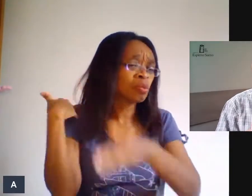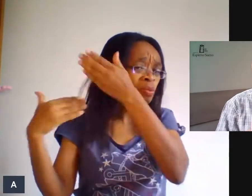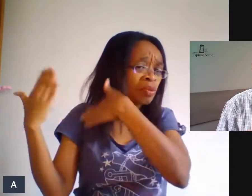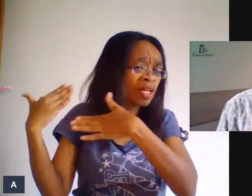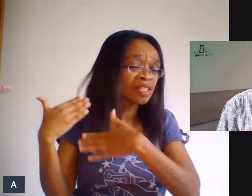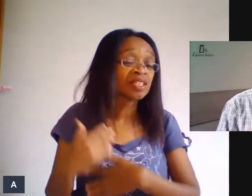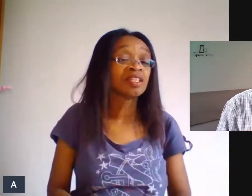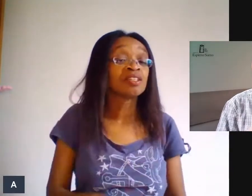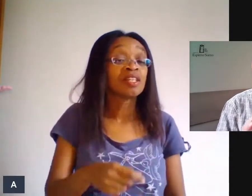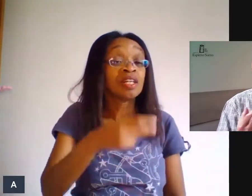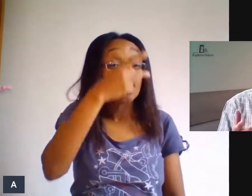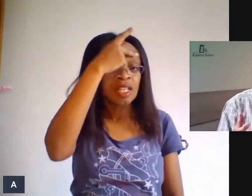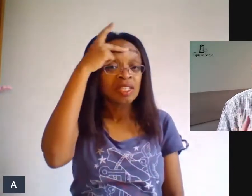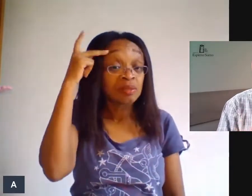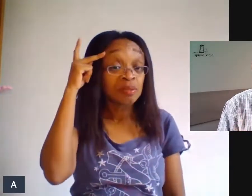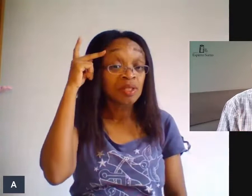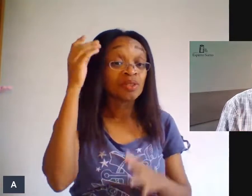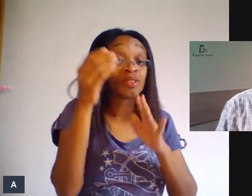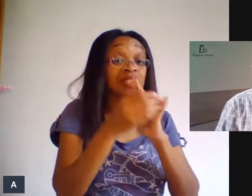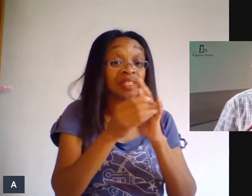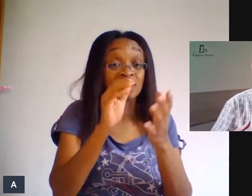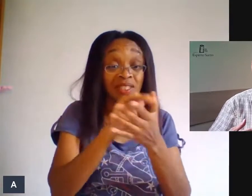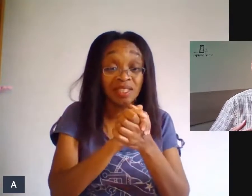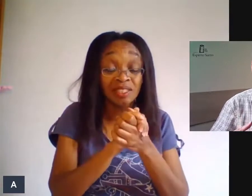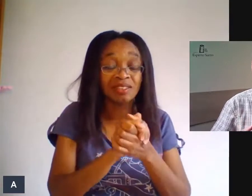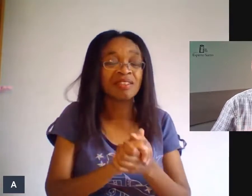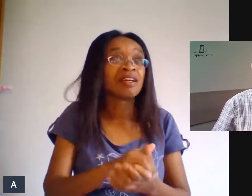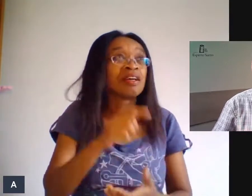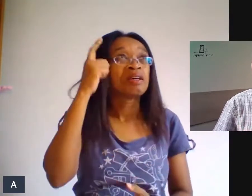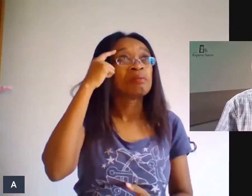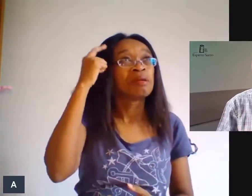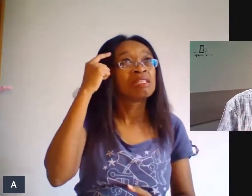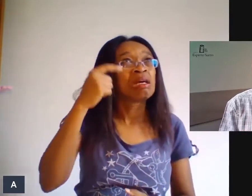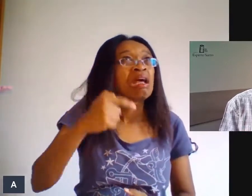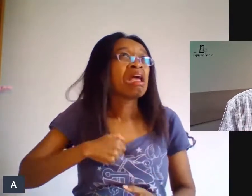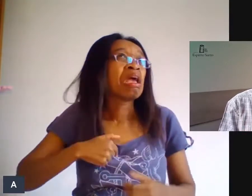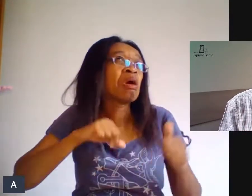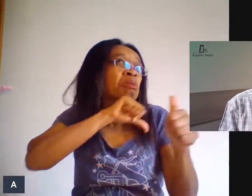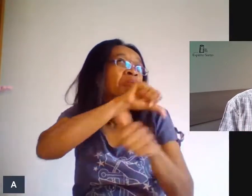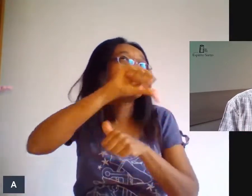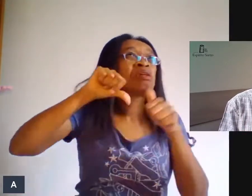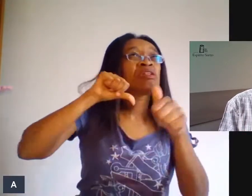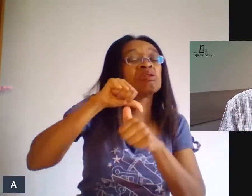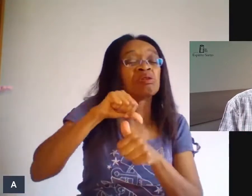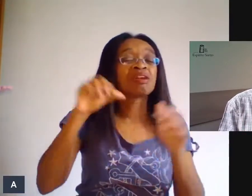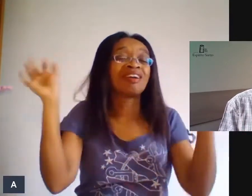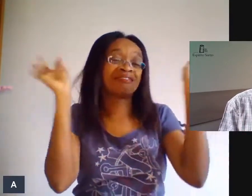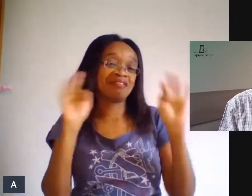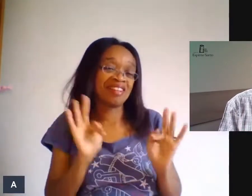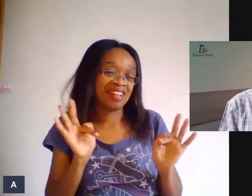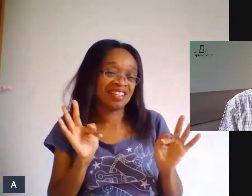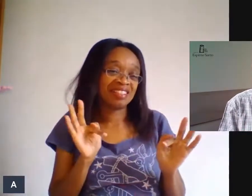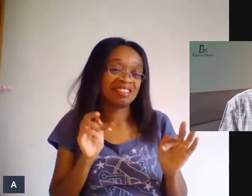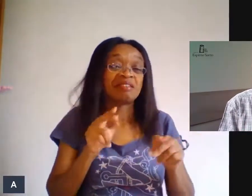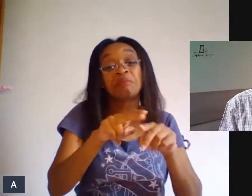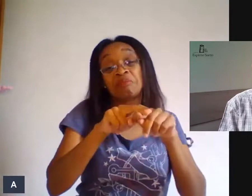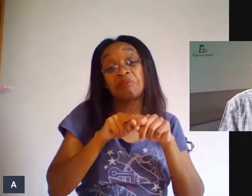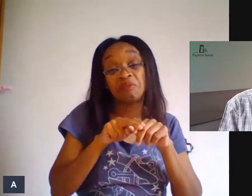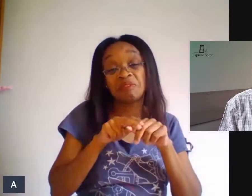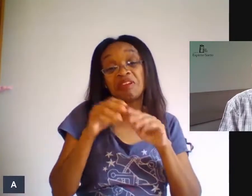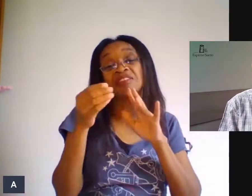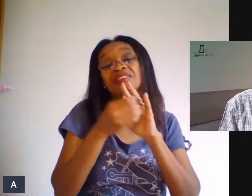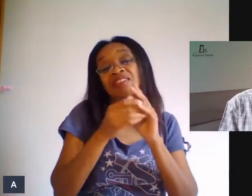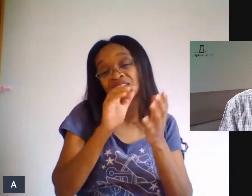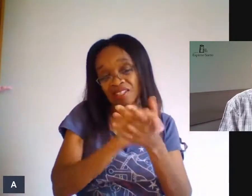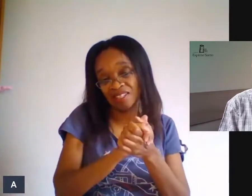felicidade própria do que mesmo na felicidade do nosso cônjuge, né? Falei também, comentei com ele, que a gente pensava